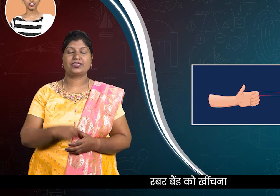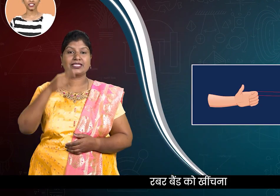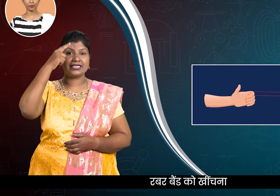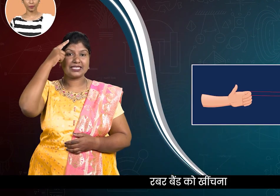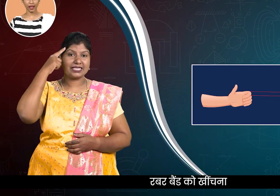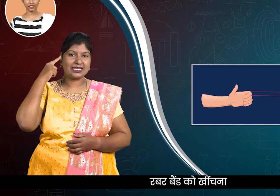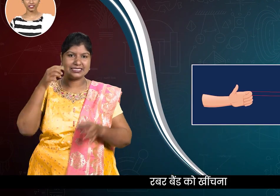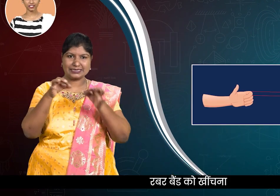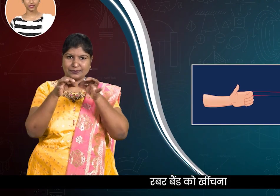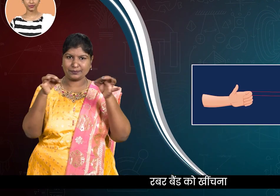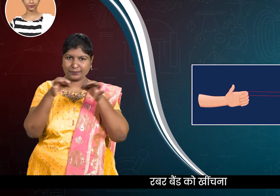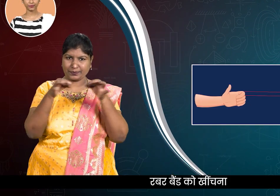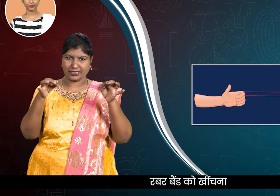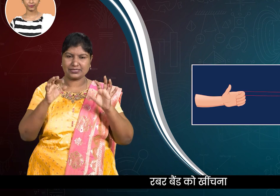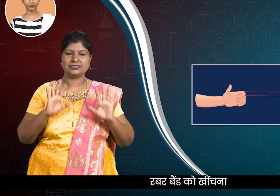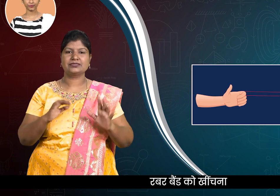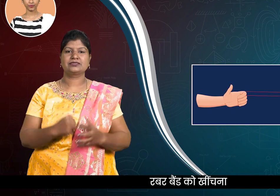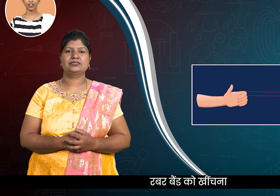रबर बैंड को खींचना,